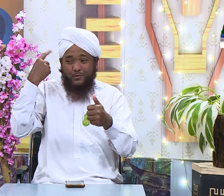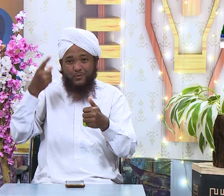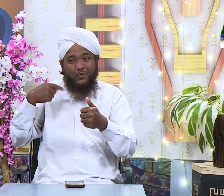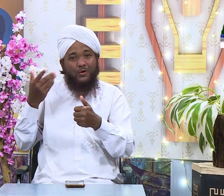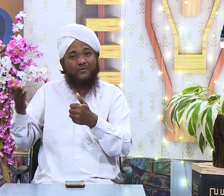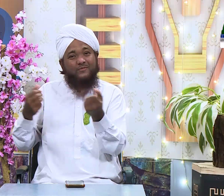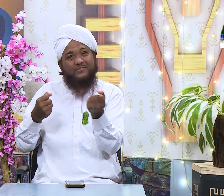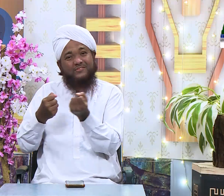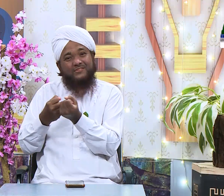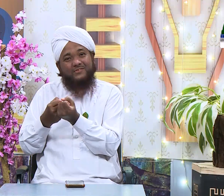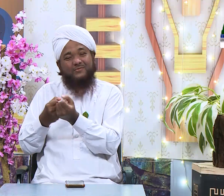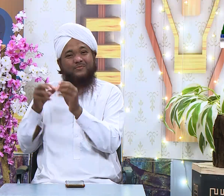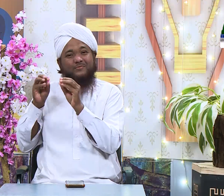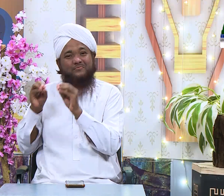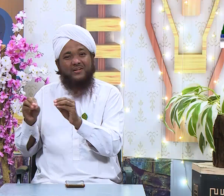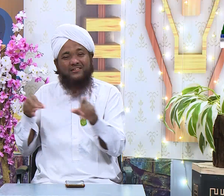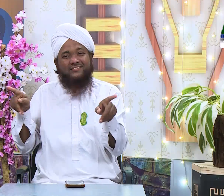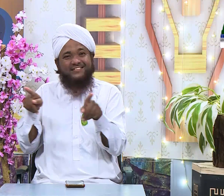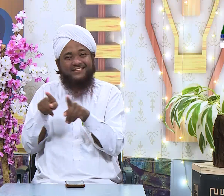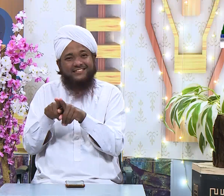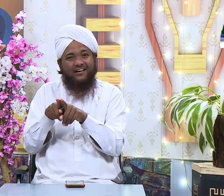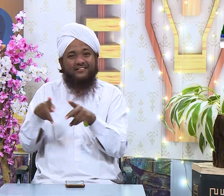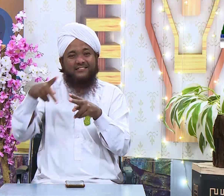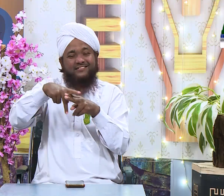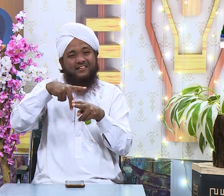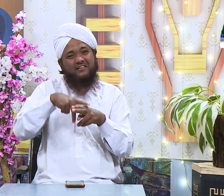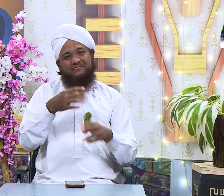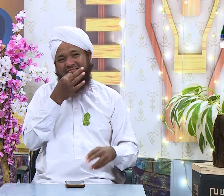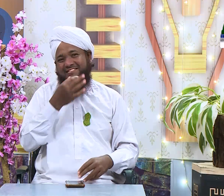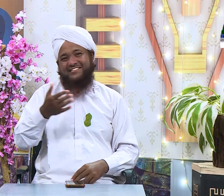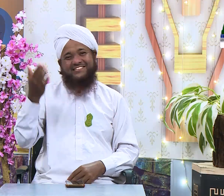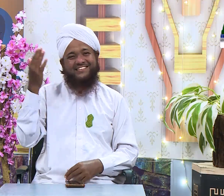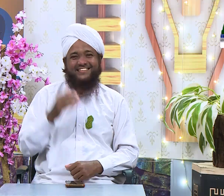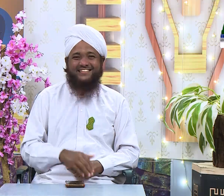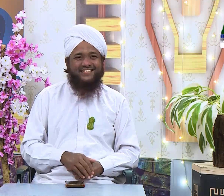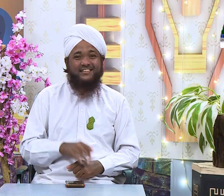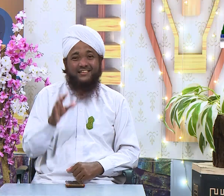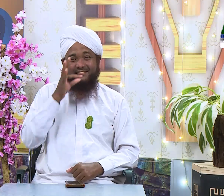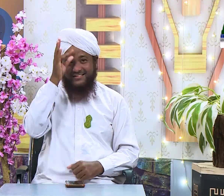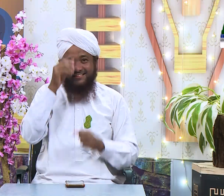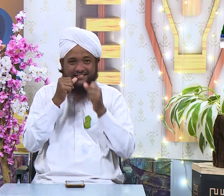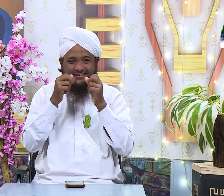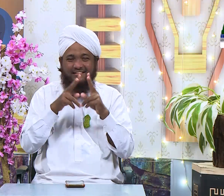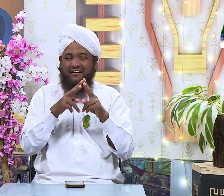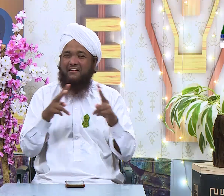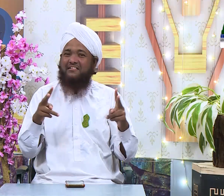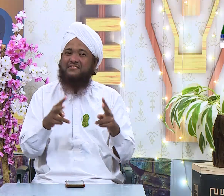کائنات عالم کی ہر شے بنی، اس نبی پاک صلی اللہ تعالیٰ علیہ وسلم کے اخلاق کو اللہ نے کتنی عمدگی عطا